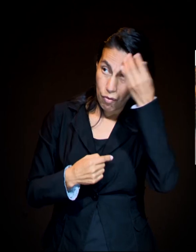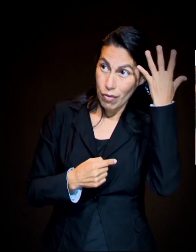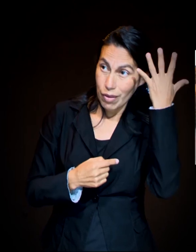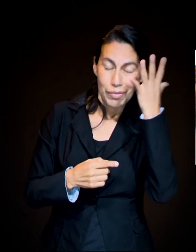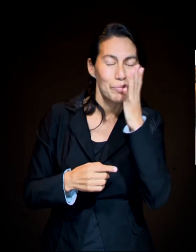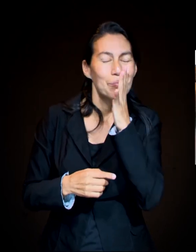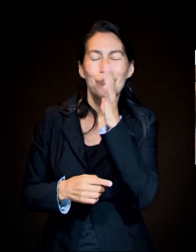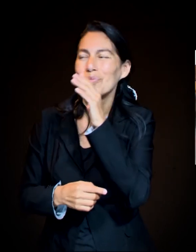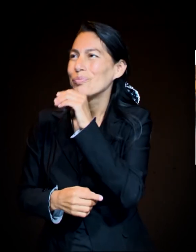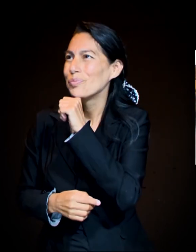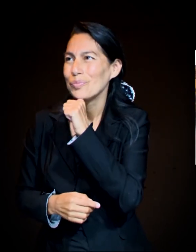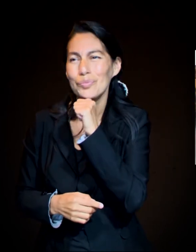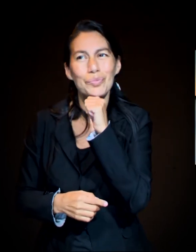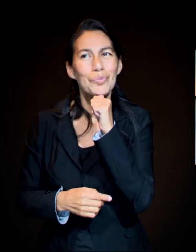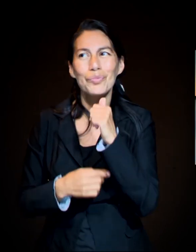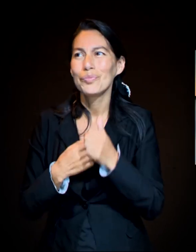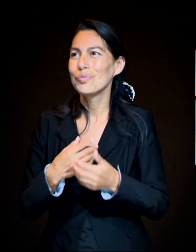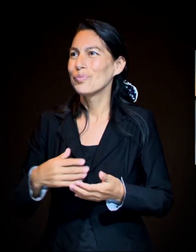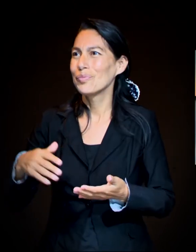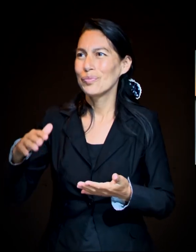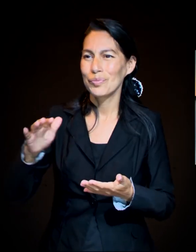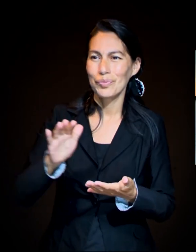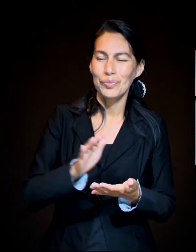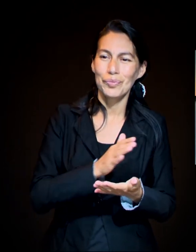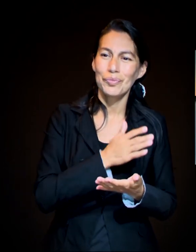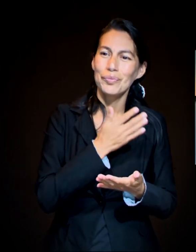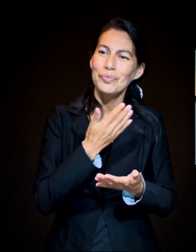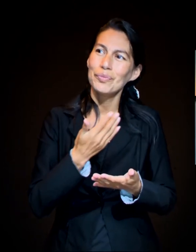Puedo olvidar.